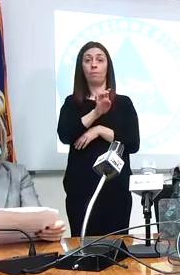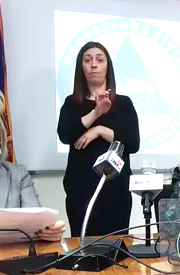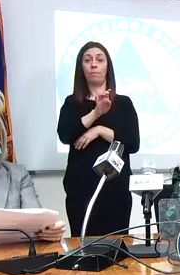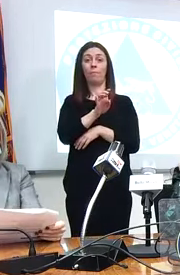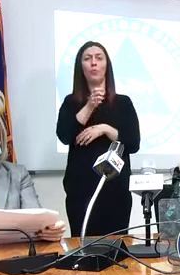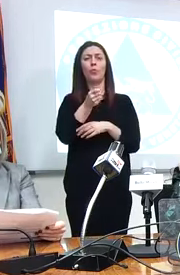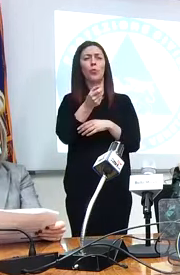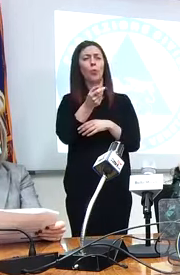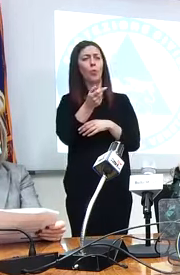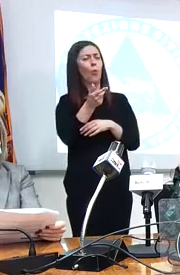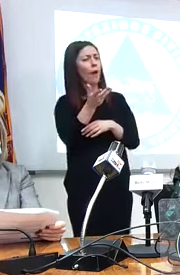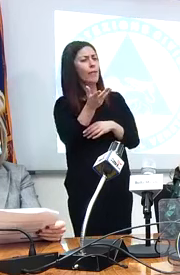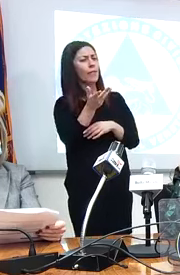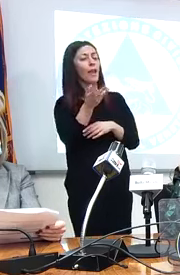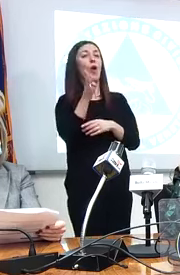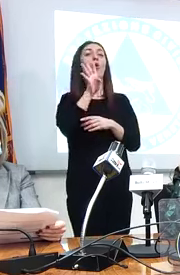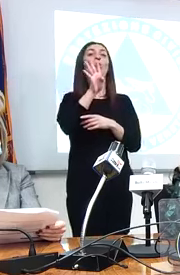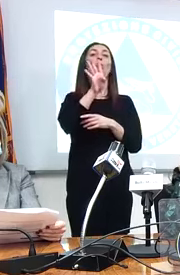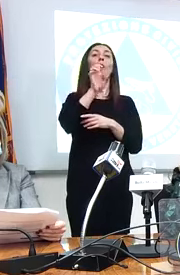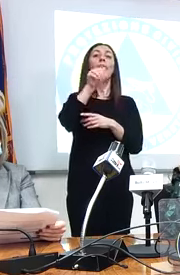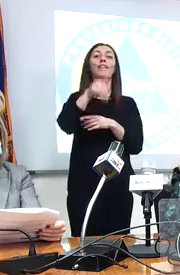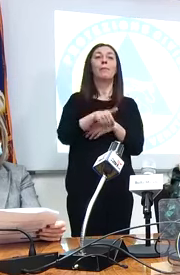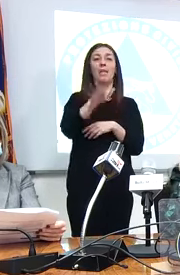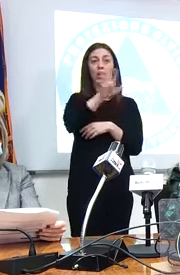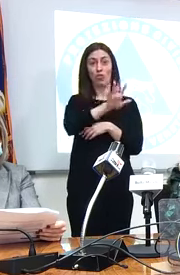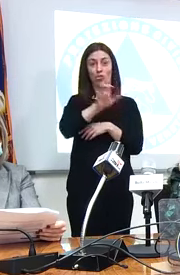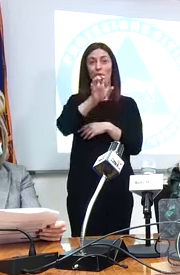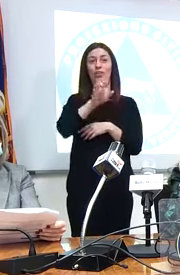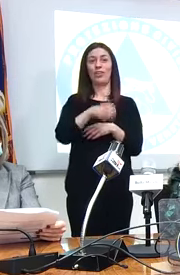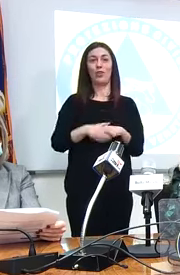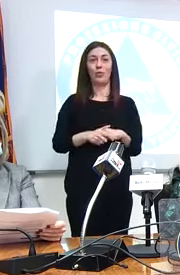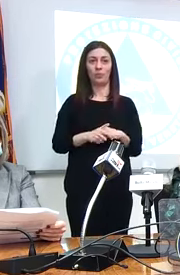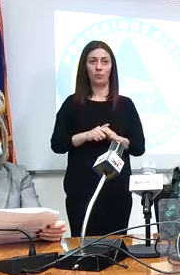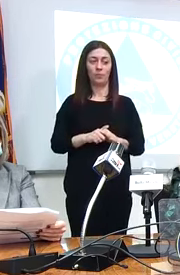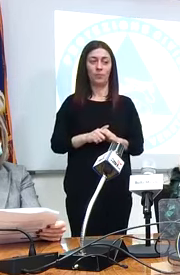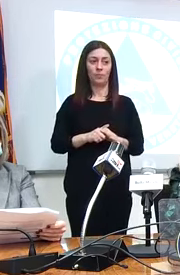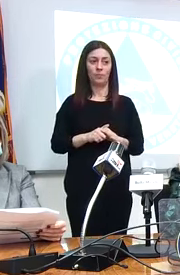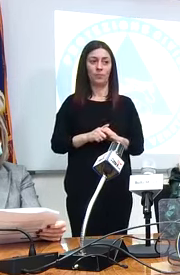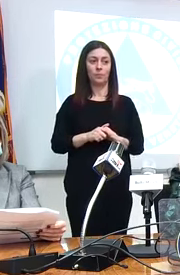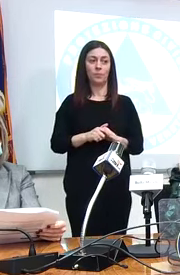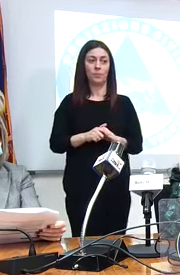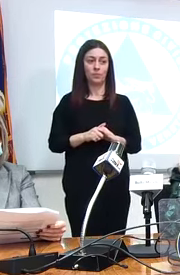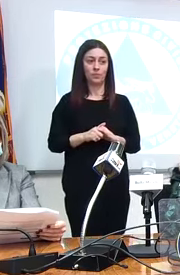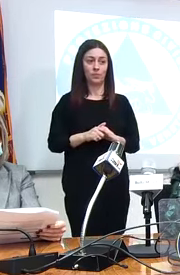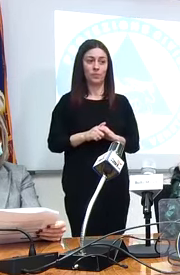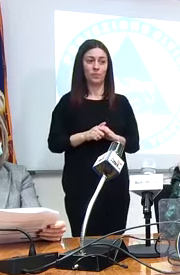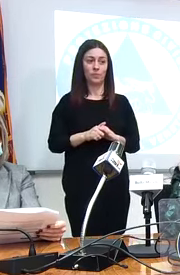Che sono? Aspettate un attimo, 40.500. Sì.